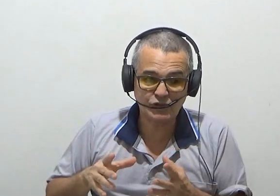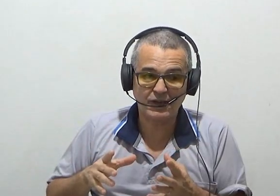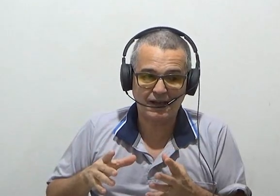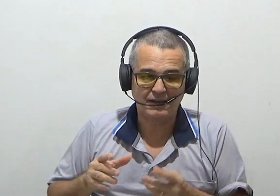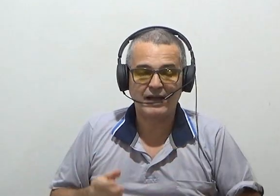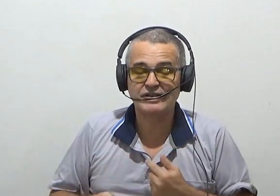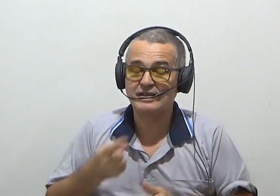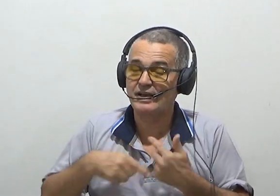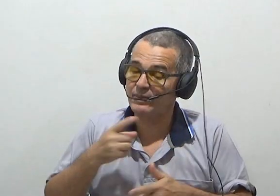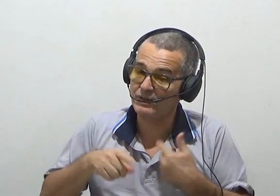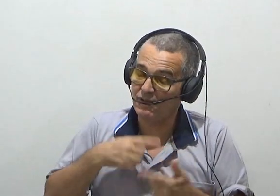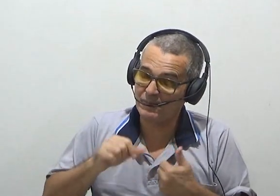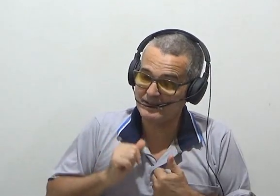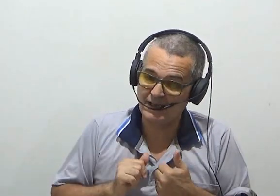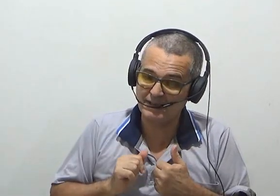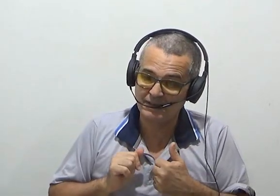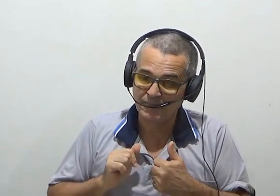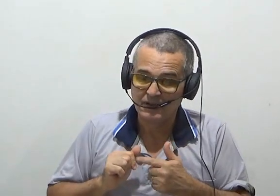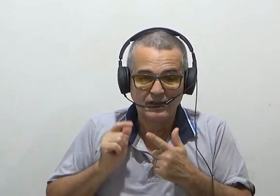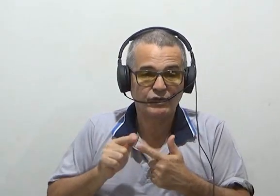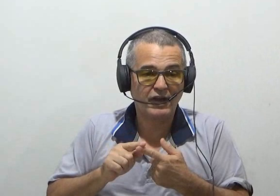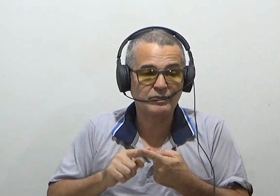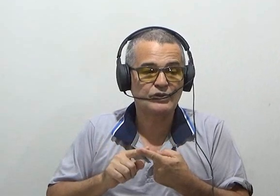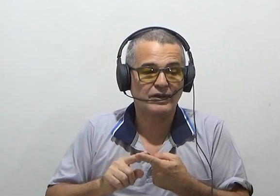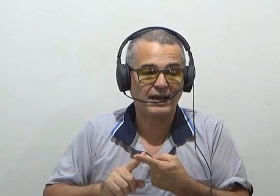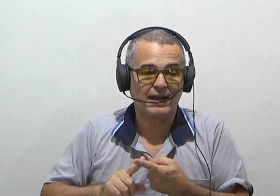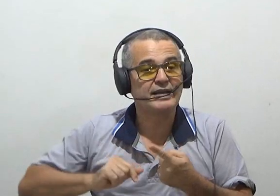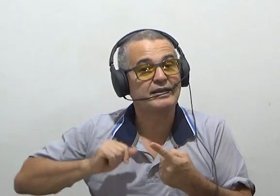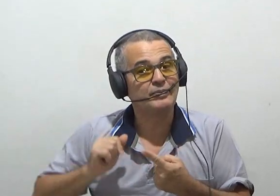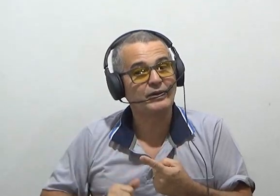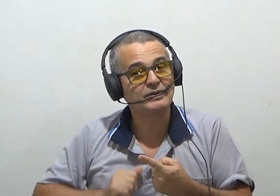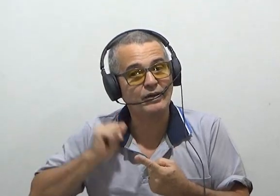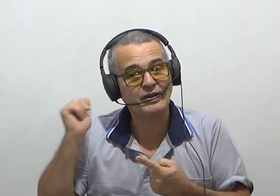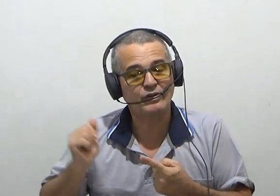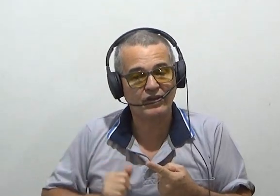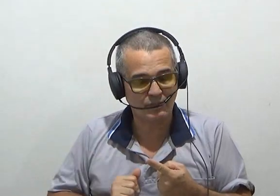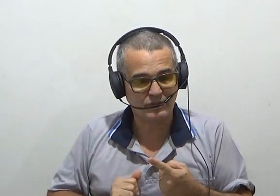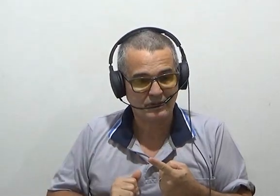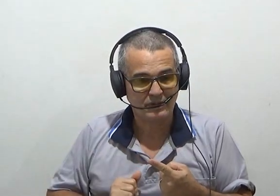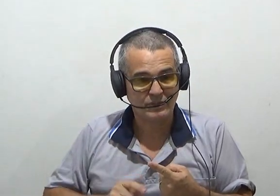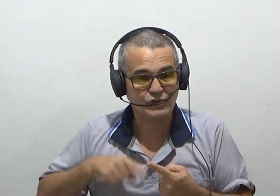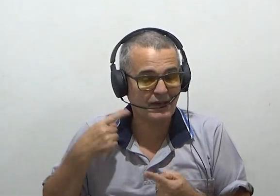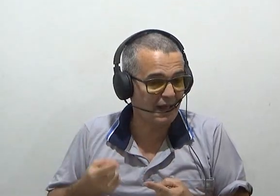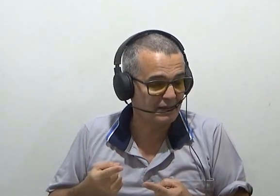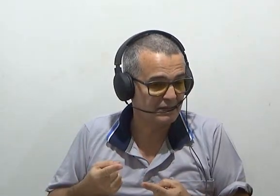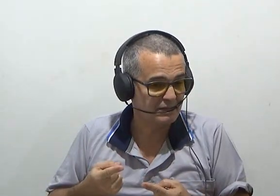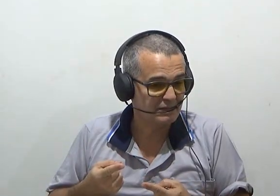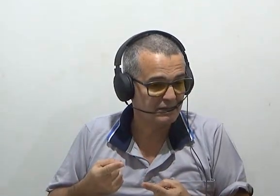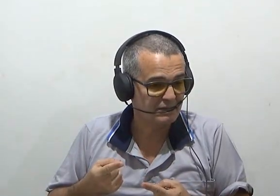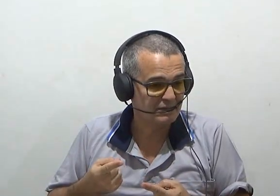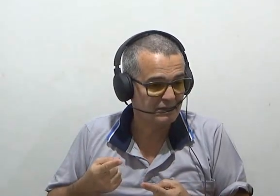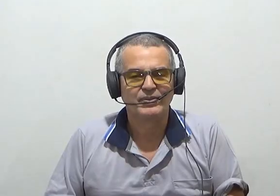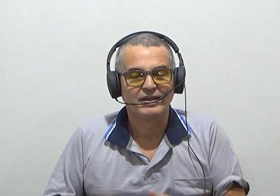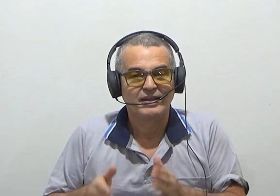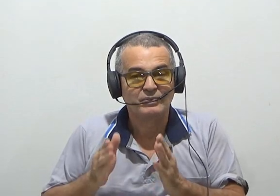é misturar. Aí vocês lembram da aula passada que o verbo misturar, a gente tem que perguntar o que é o verbo? Misturar?